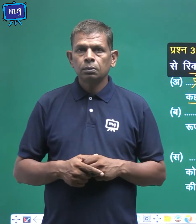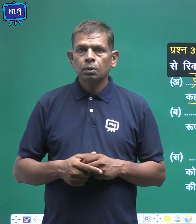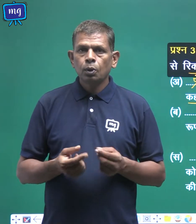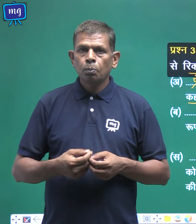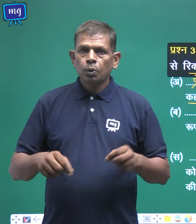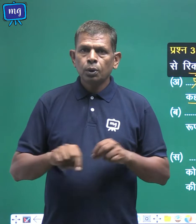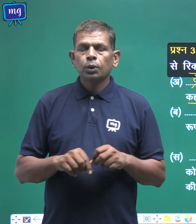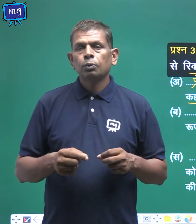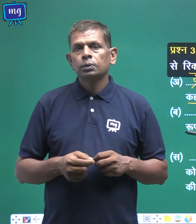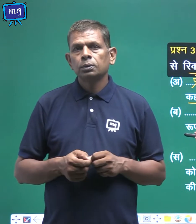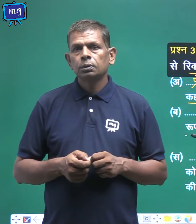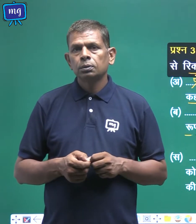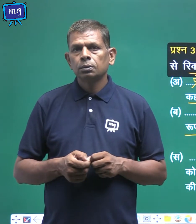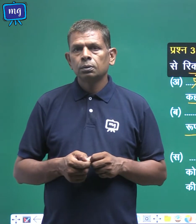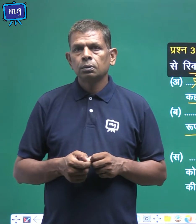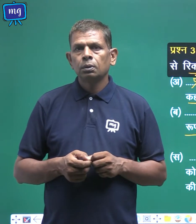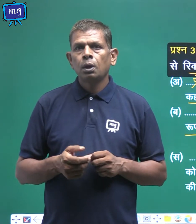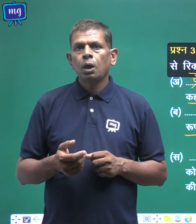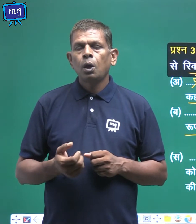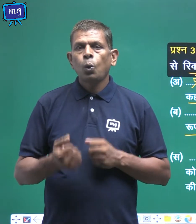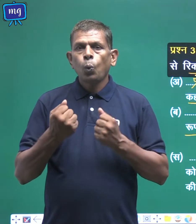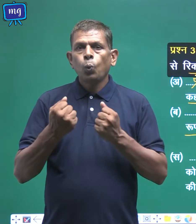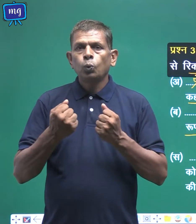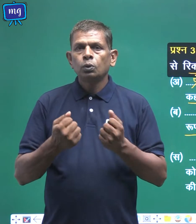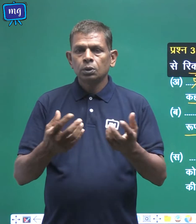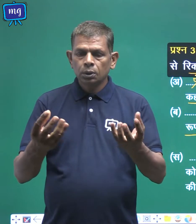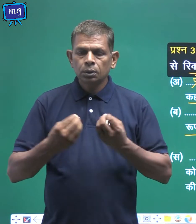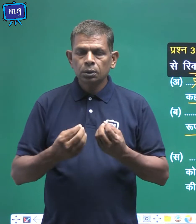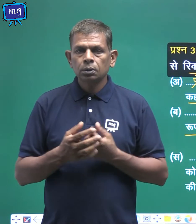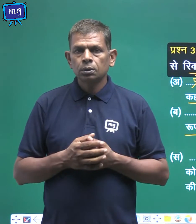मुख्य रूप से ऊर्जा देते हैं।